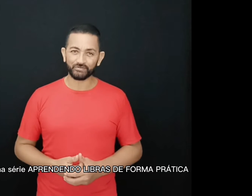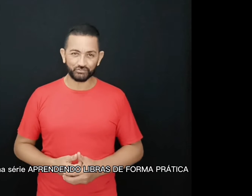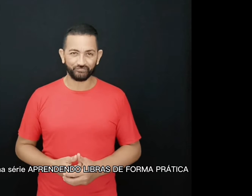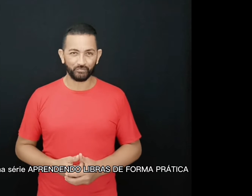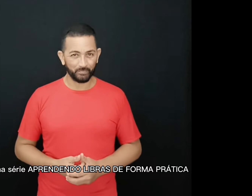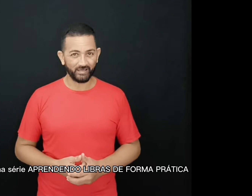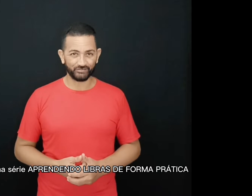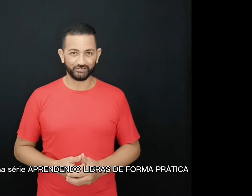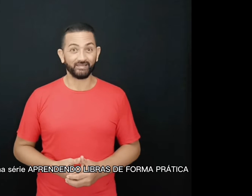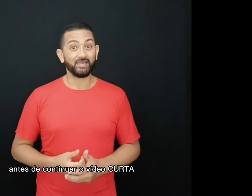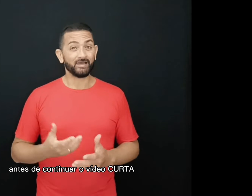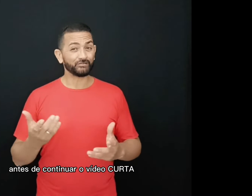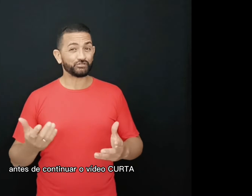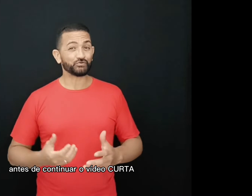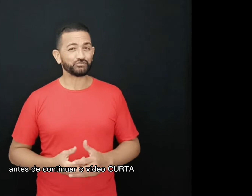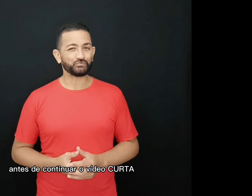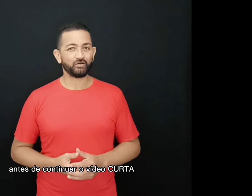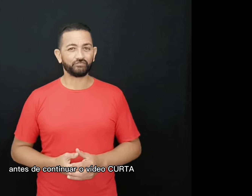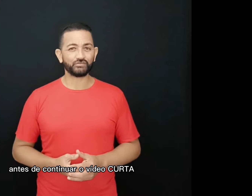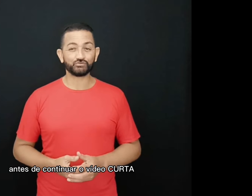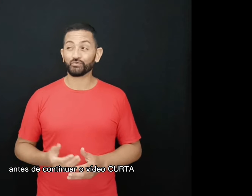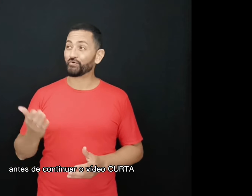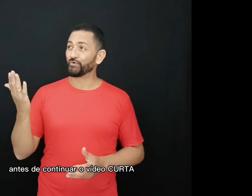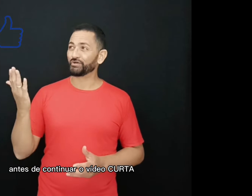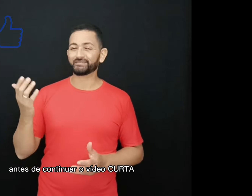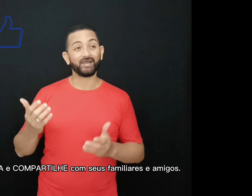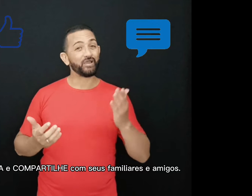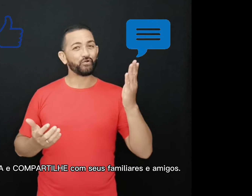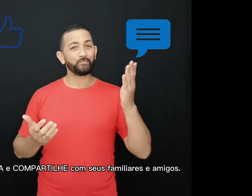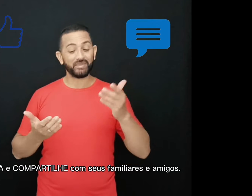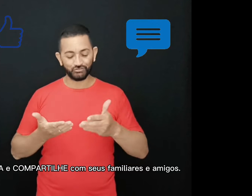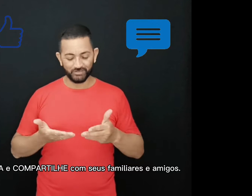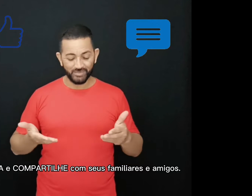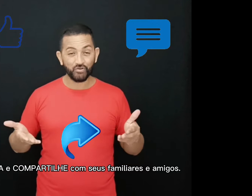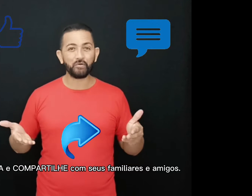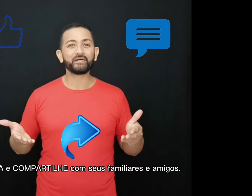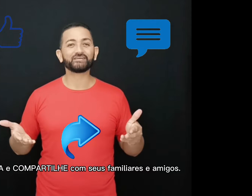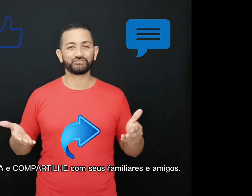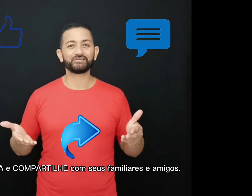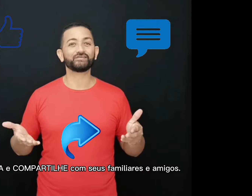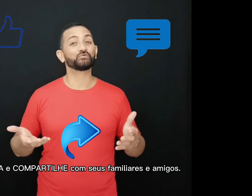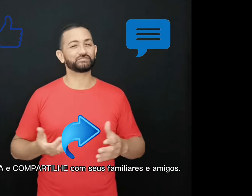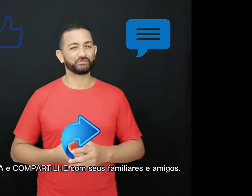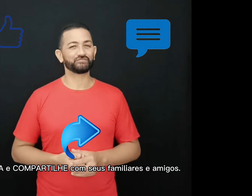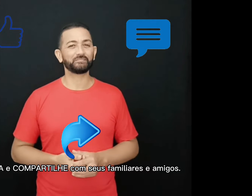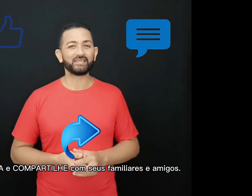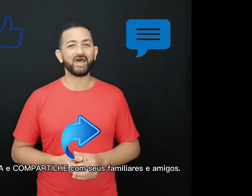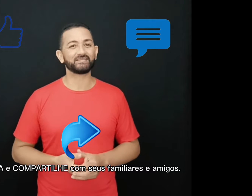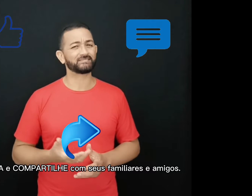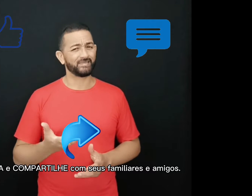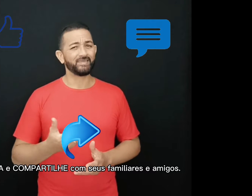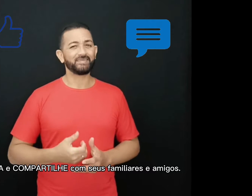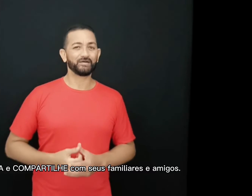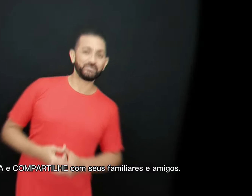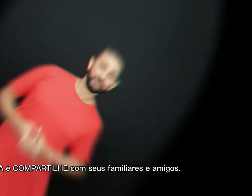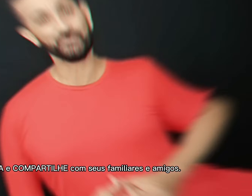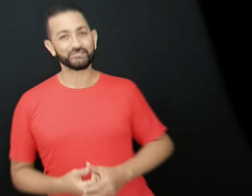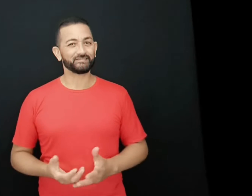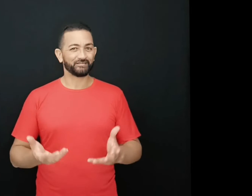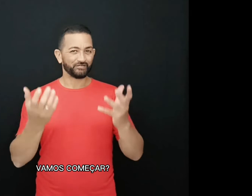de Forma Prática. Antes de continuar o vídeo, curta, comente e compartilhe com seus familiares e amigos.